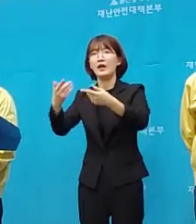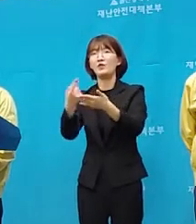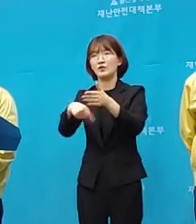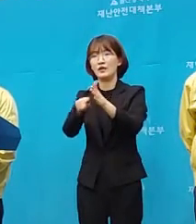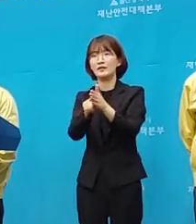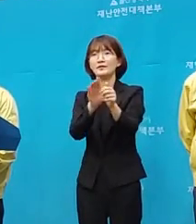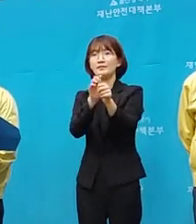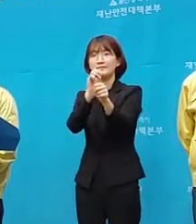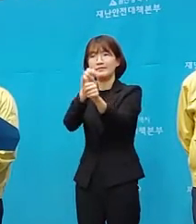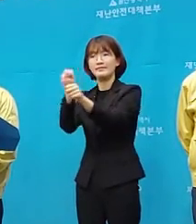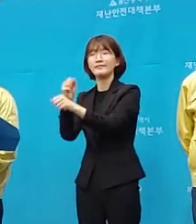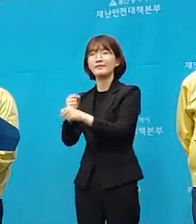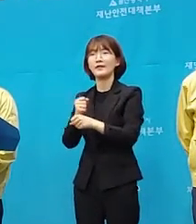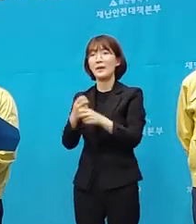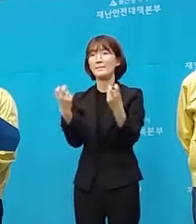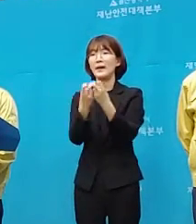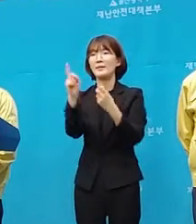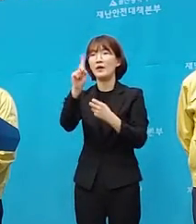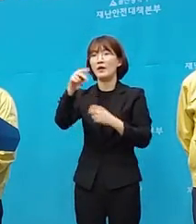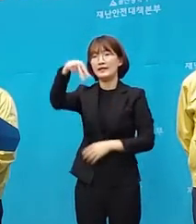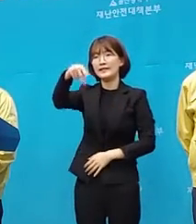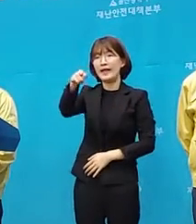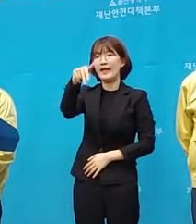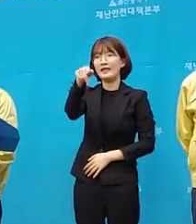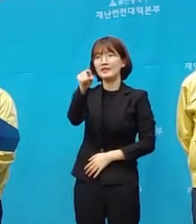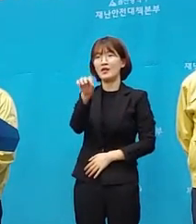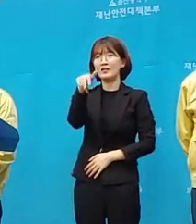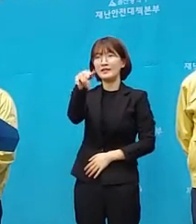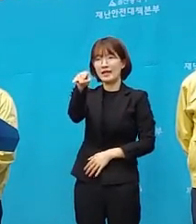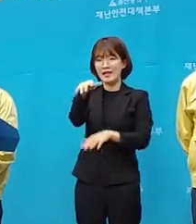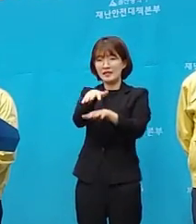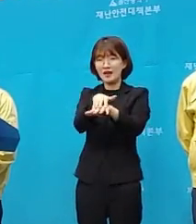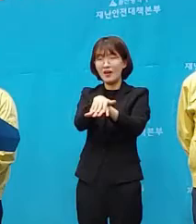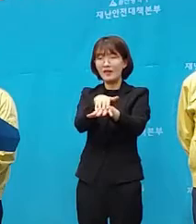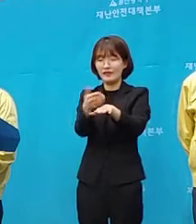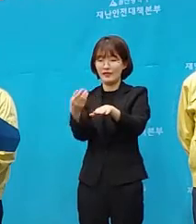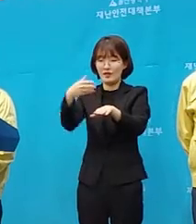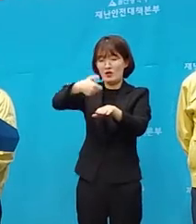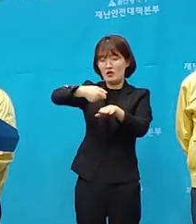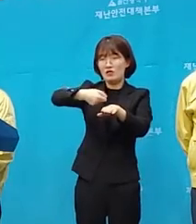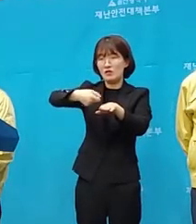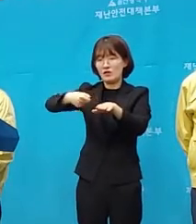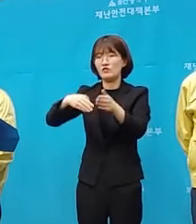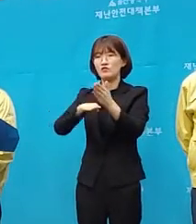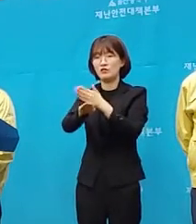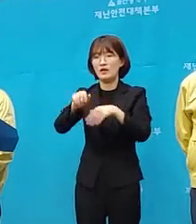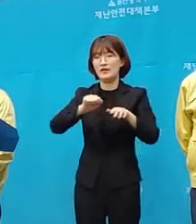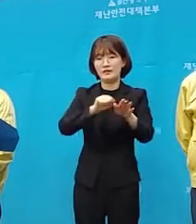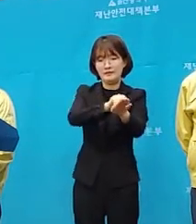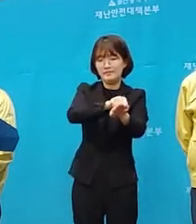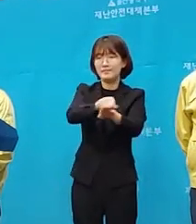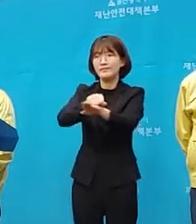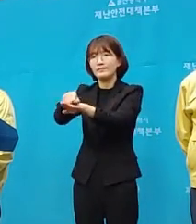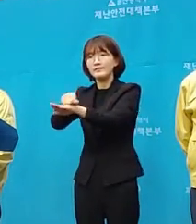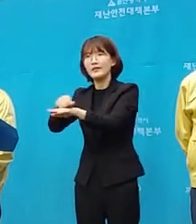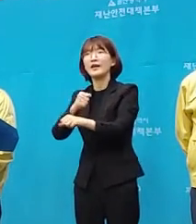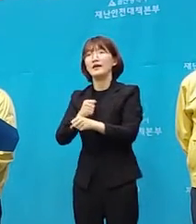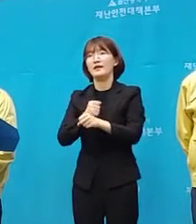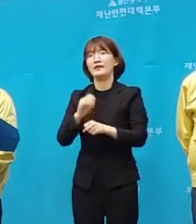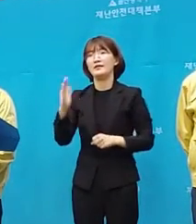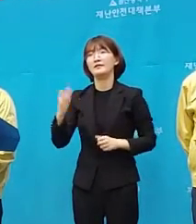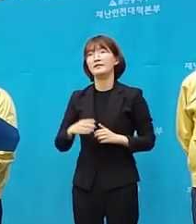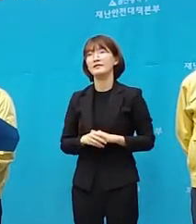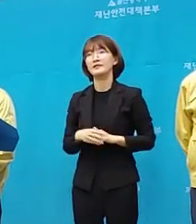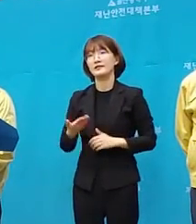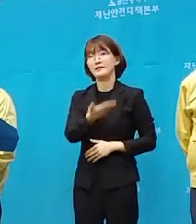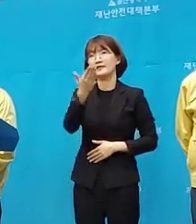하겠습니다. 소독 방법은 세정제를 묻힌 전이나 수분으로 이렇게 내 주변을 닦는 소독하는 그런 방식이 되겠습니다.